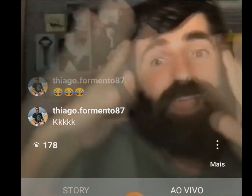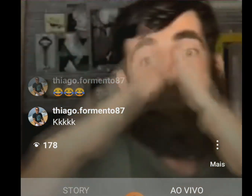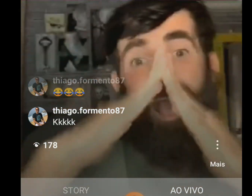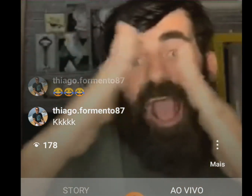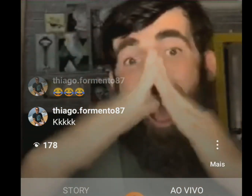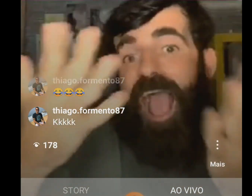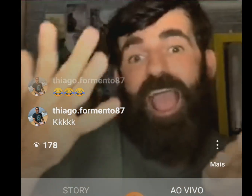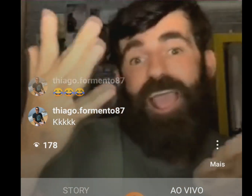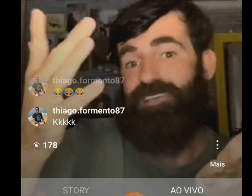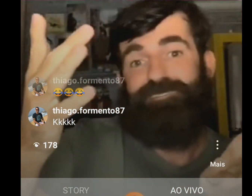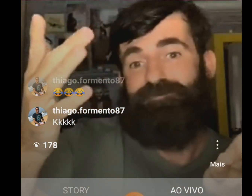casa.